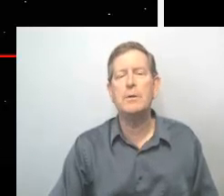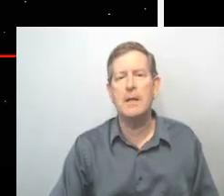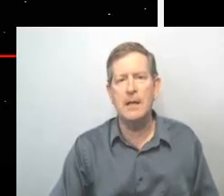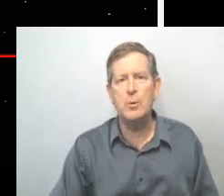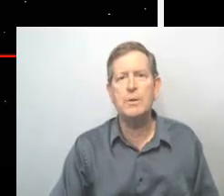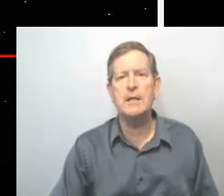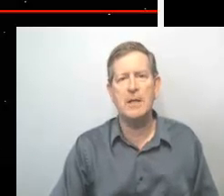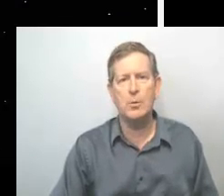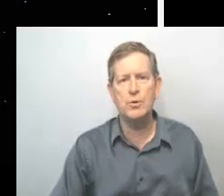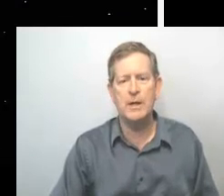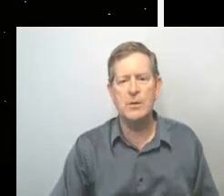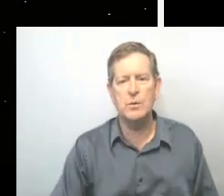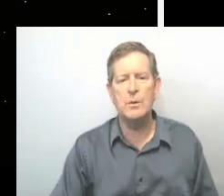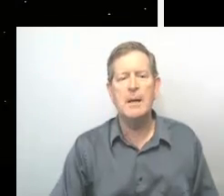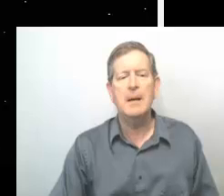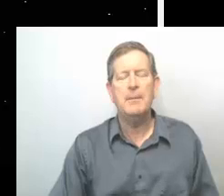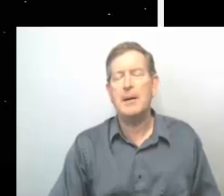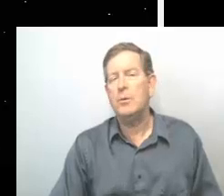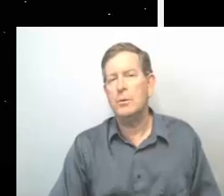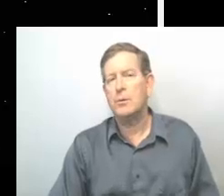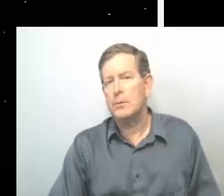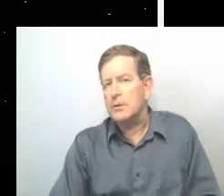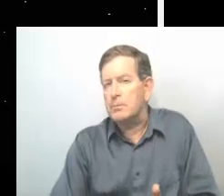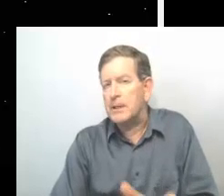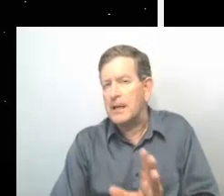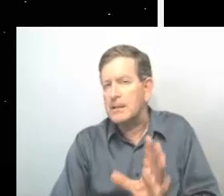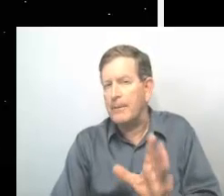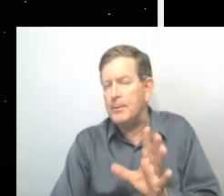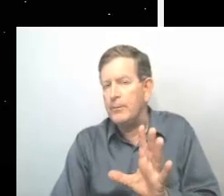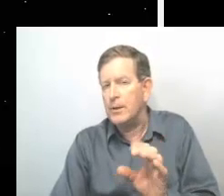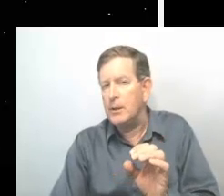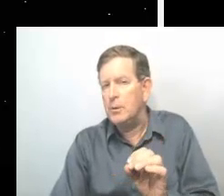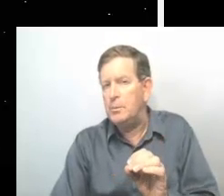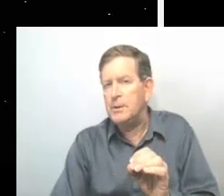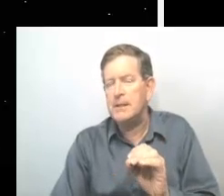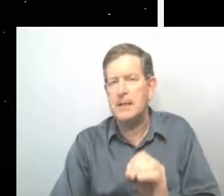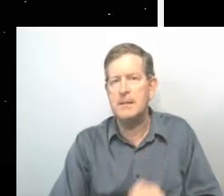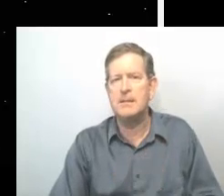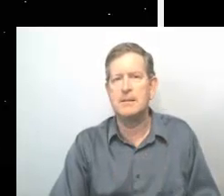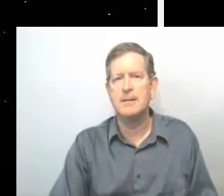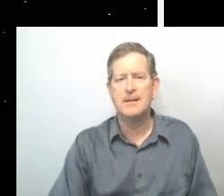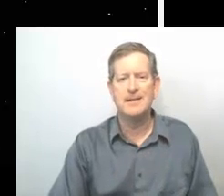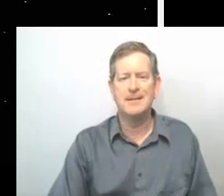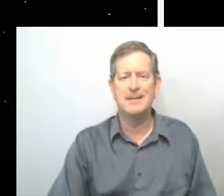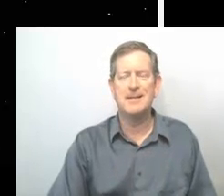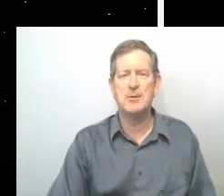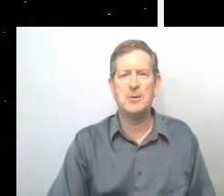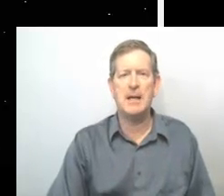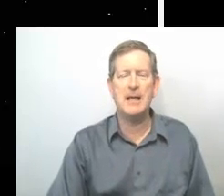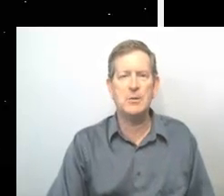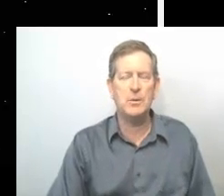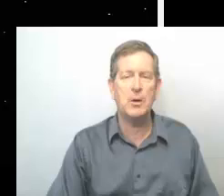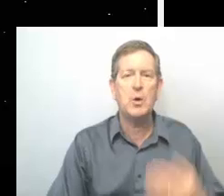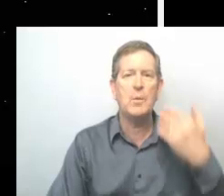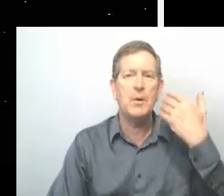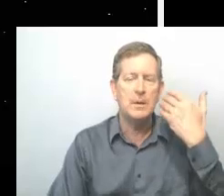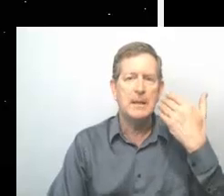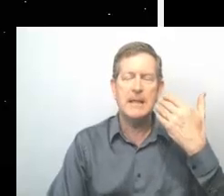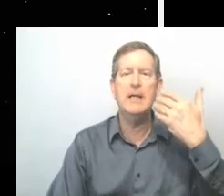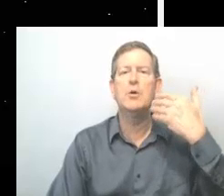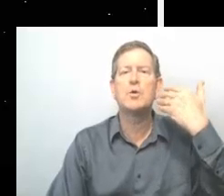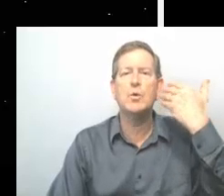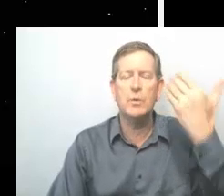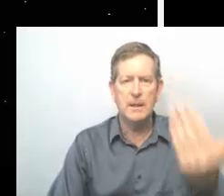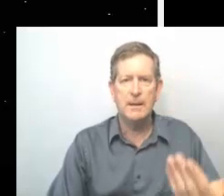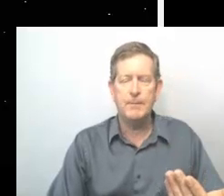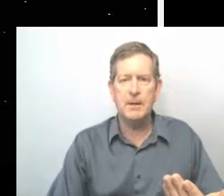d'écouter ces conjugaisons. Par contre, peut-être que ça peut vous donner une petite indice sur la question de